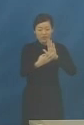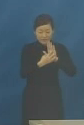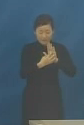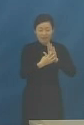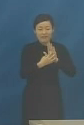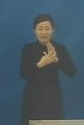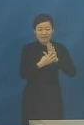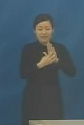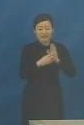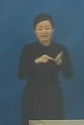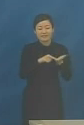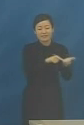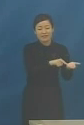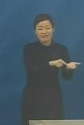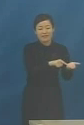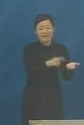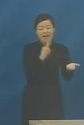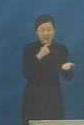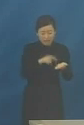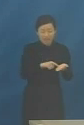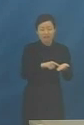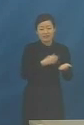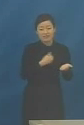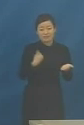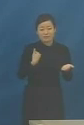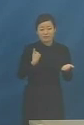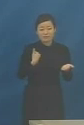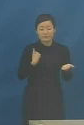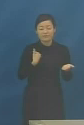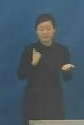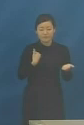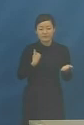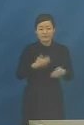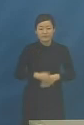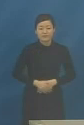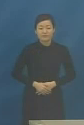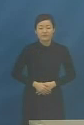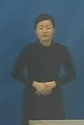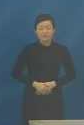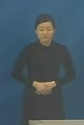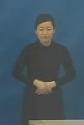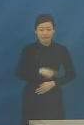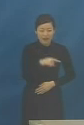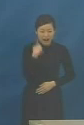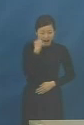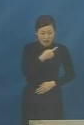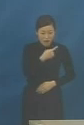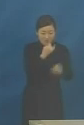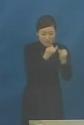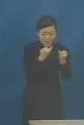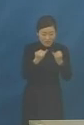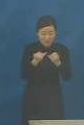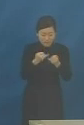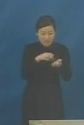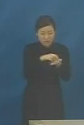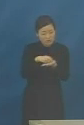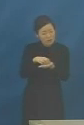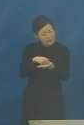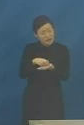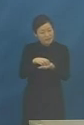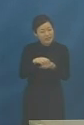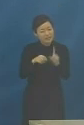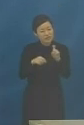申請ができますまあ入賞された方を10名程度あの選ばさせていただきまして